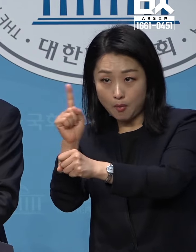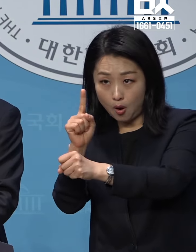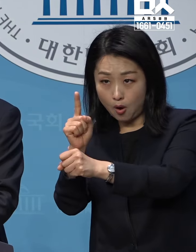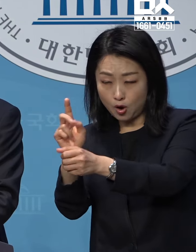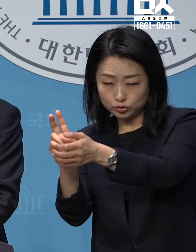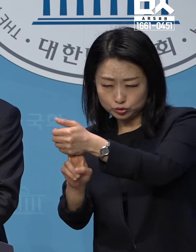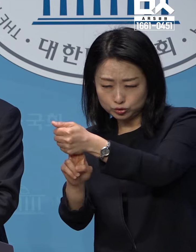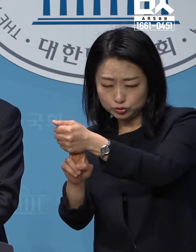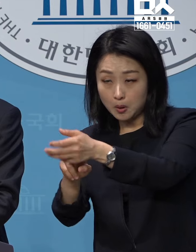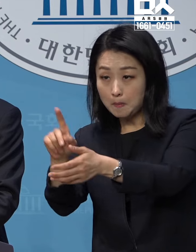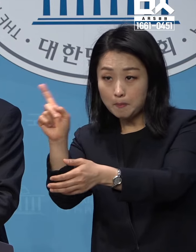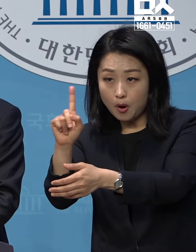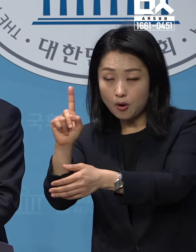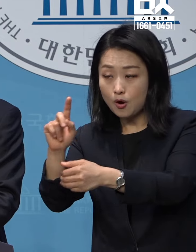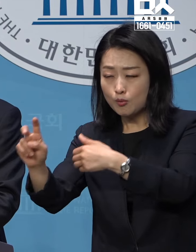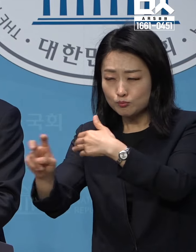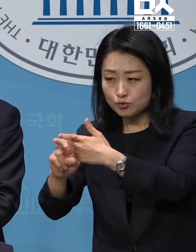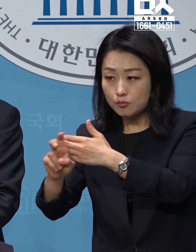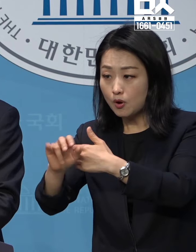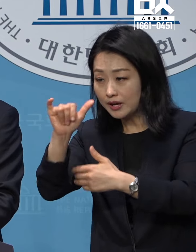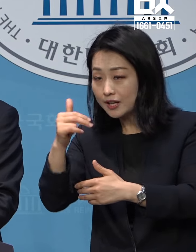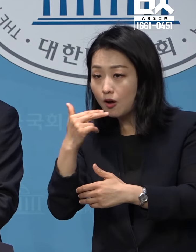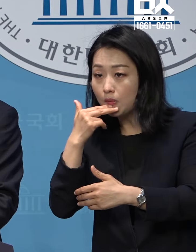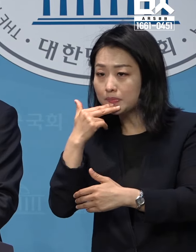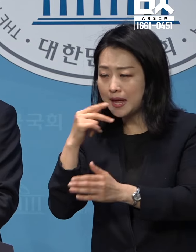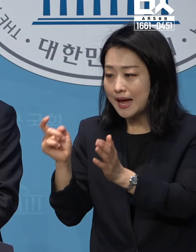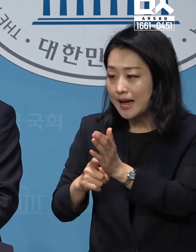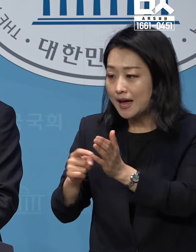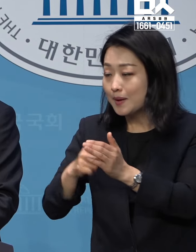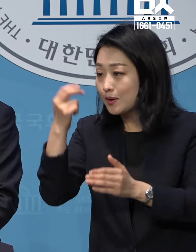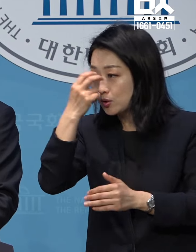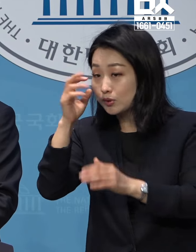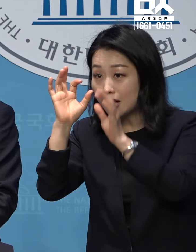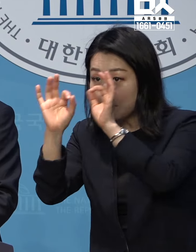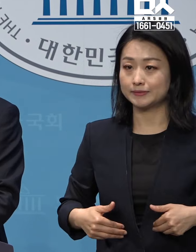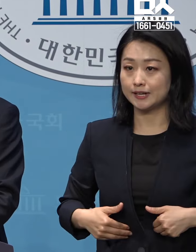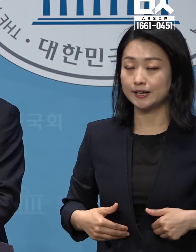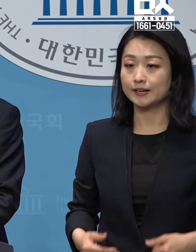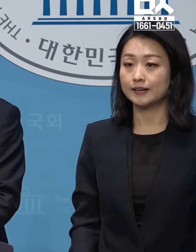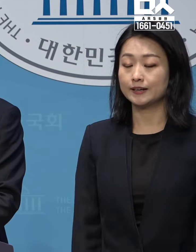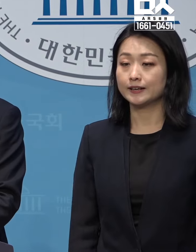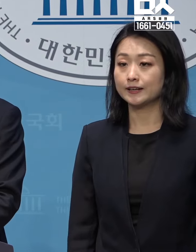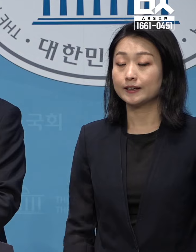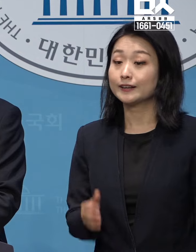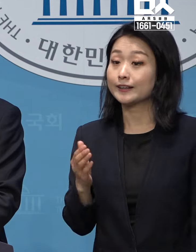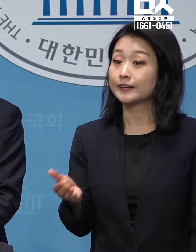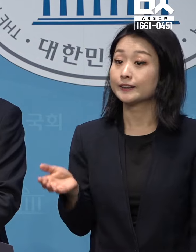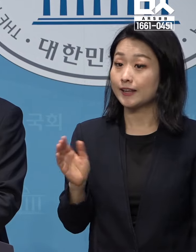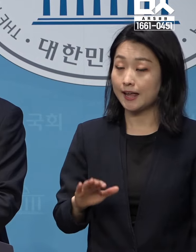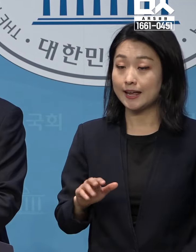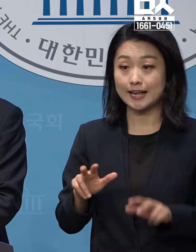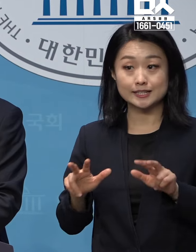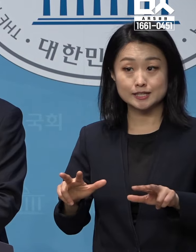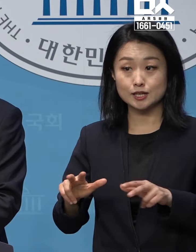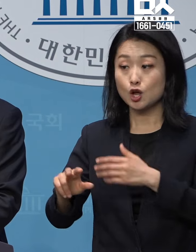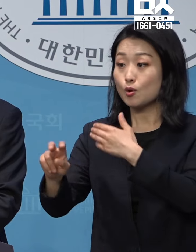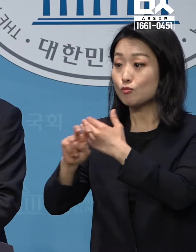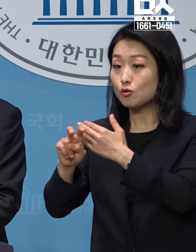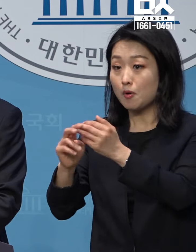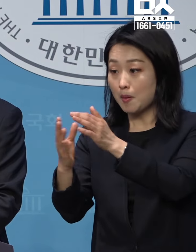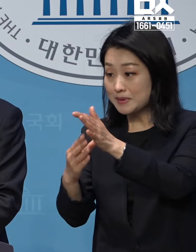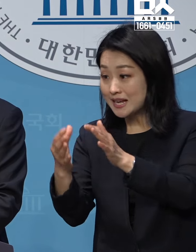과정 불법성 등을 시급히 조사해서 환수해야 합니다. 하지만 안타깝게도 지금은 불법